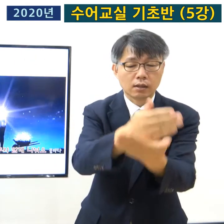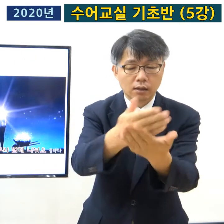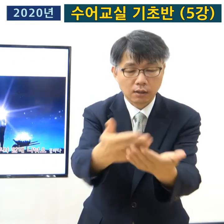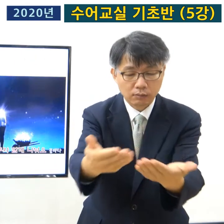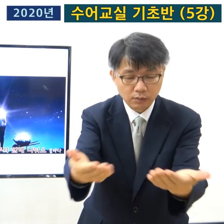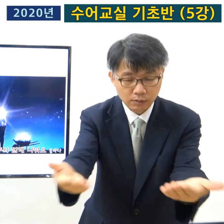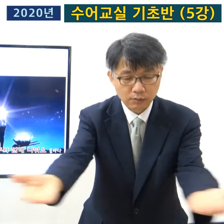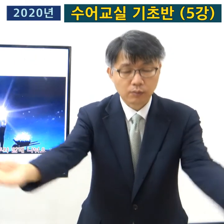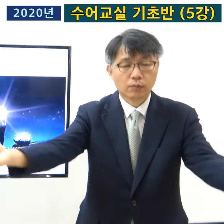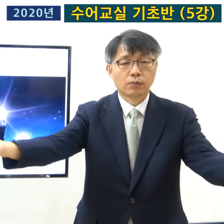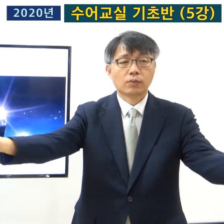나눠요.